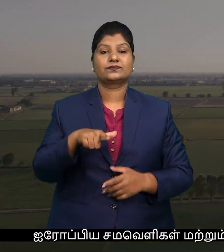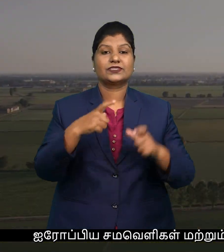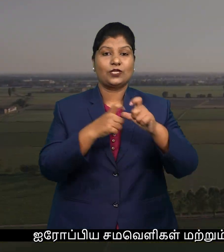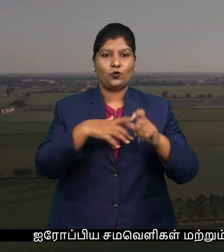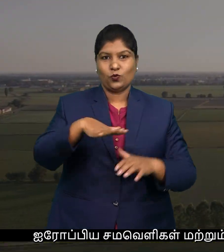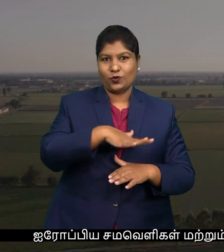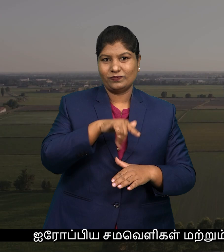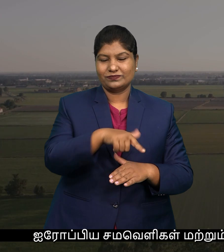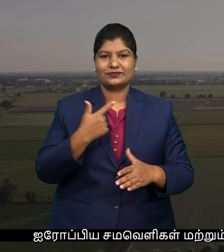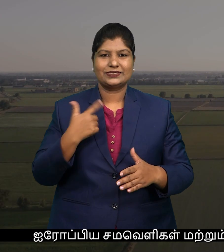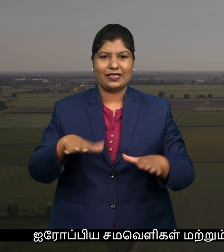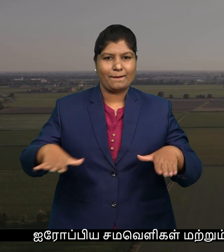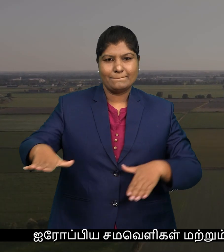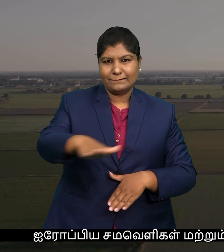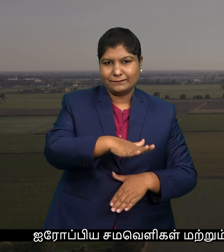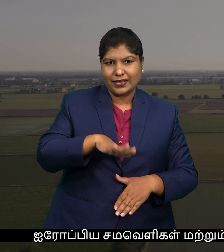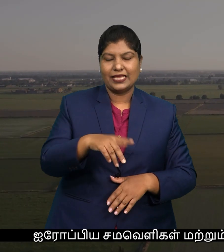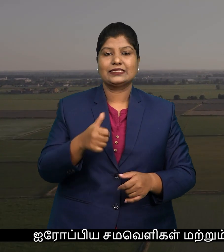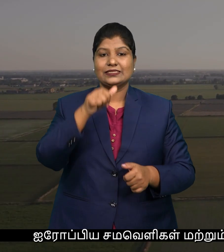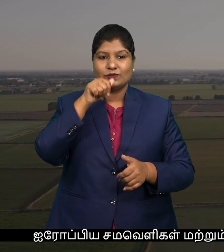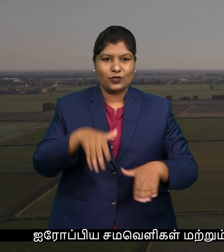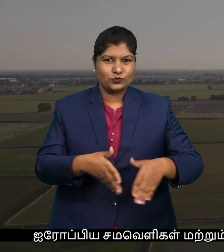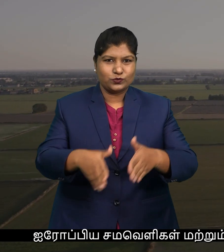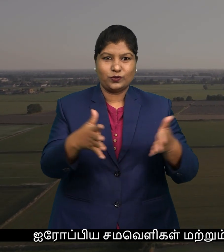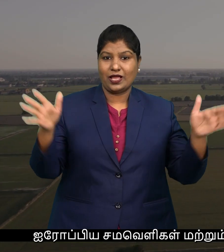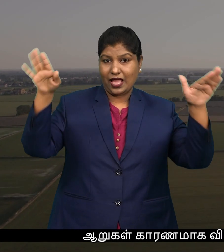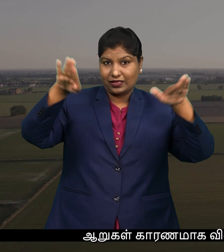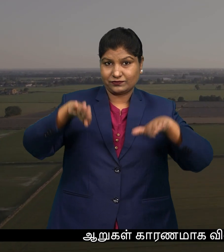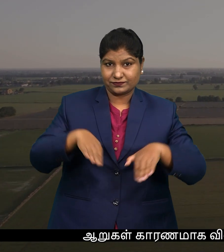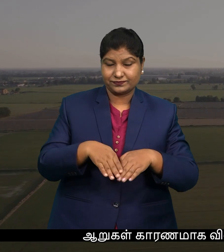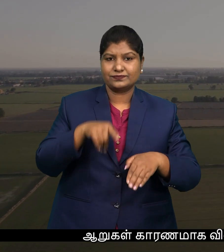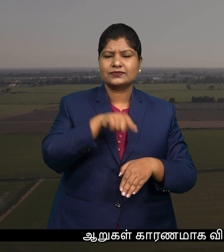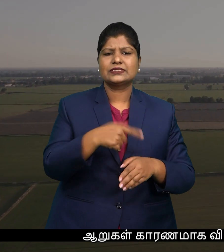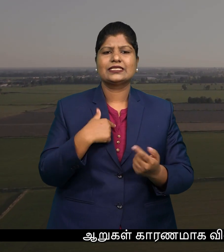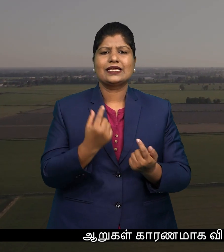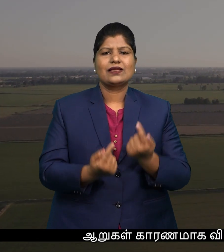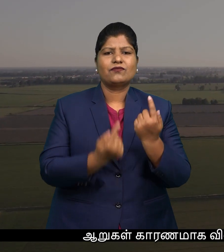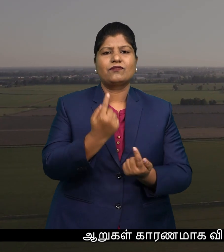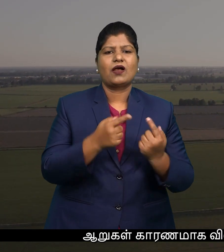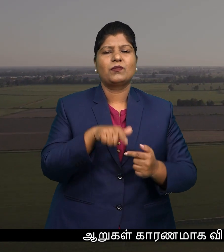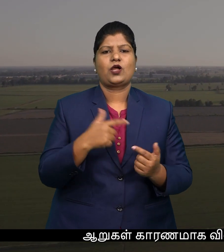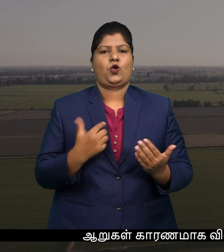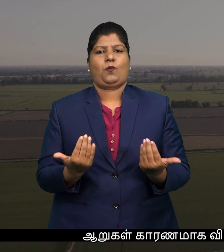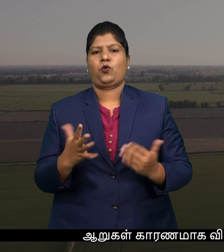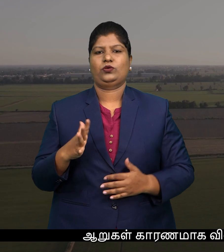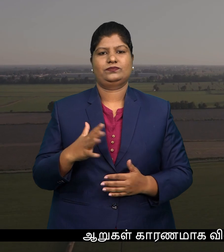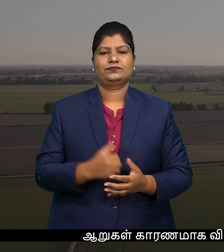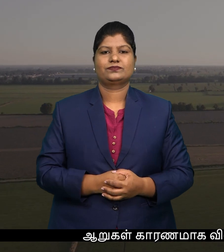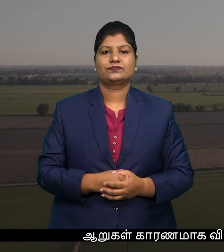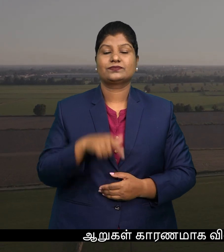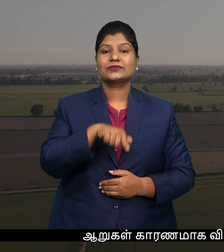ஐரோப்பிய சமவெளிகள் மற்றும் நதி பள்ளத்தாக்குகள், மலை மற்றும் ஆறுகள் காரணமாக விவசாயத்திற்கு